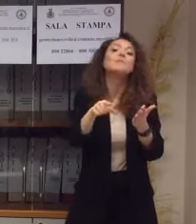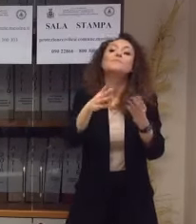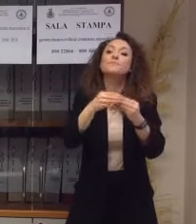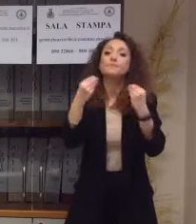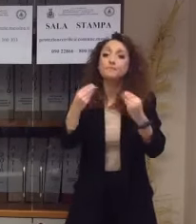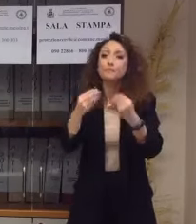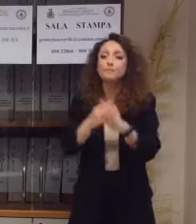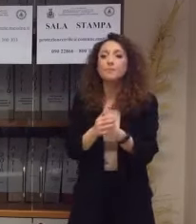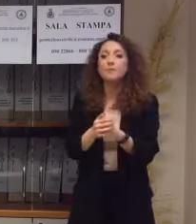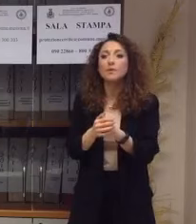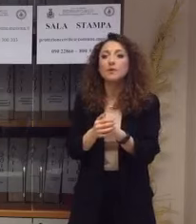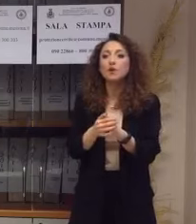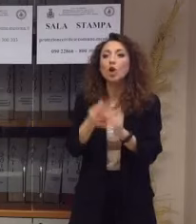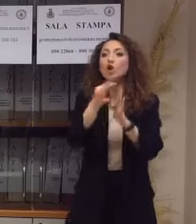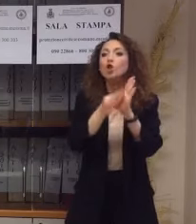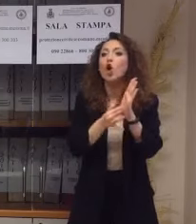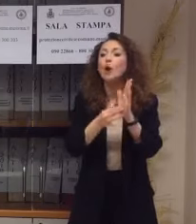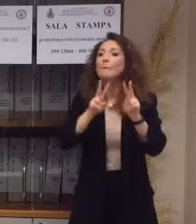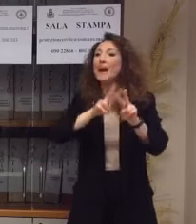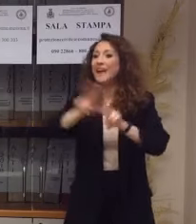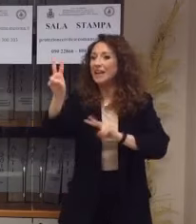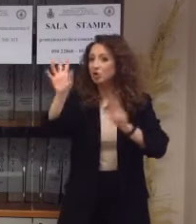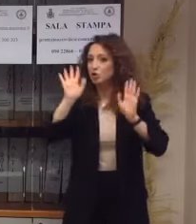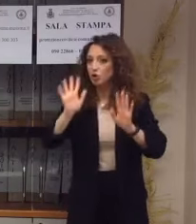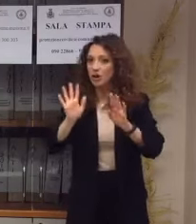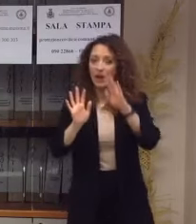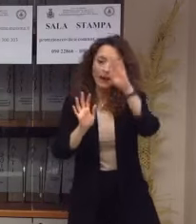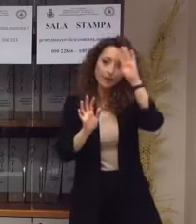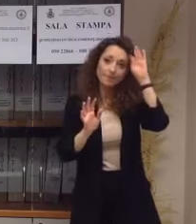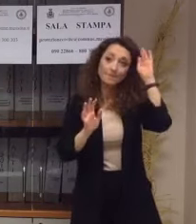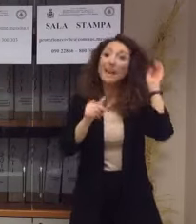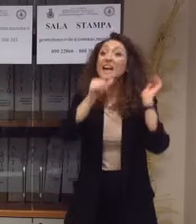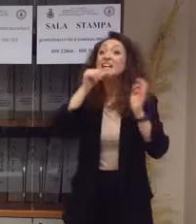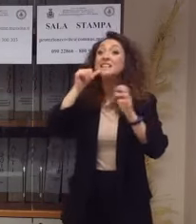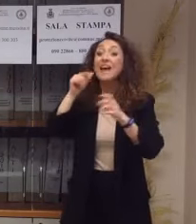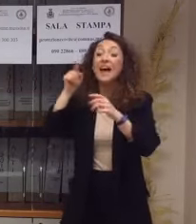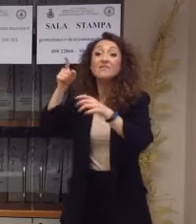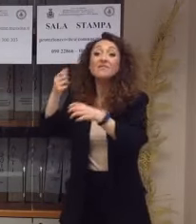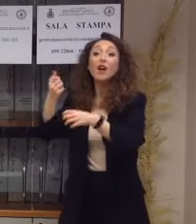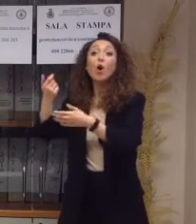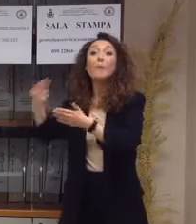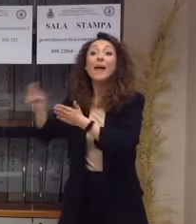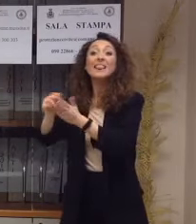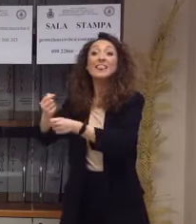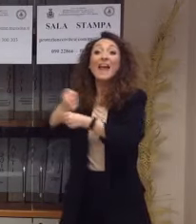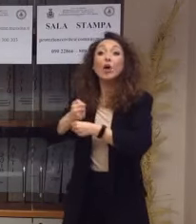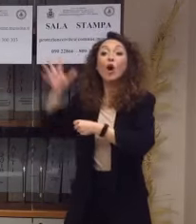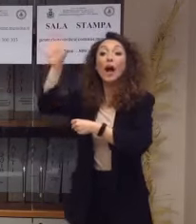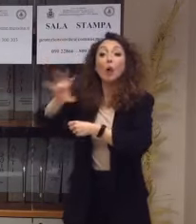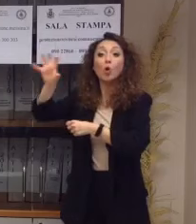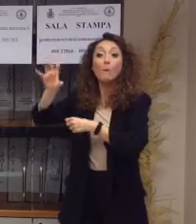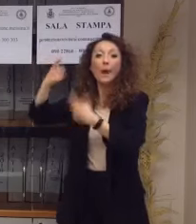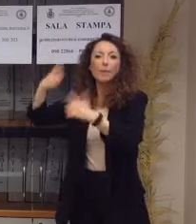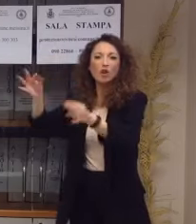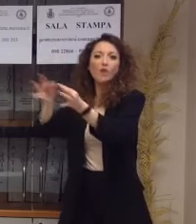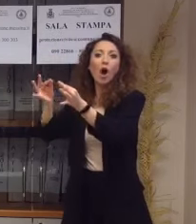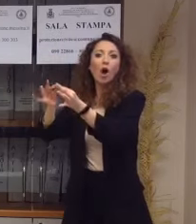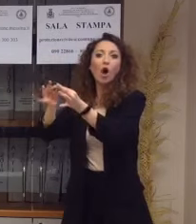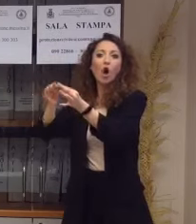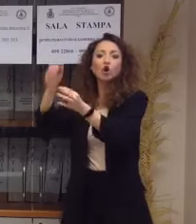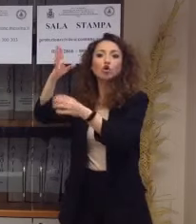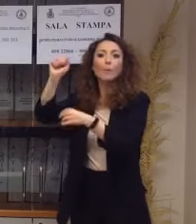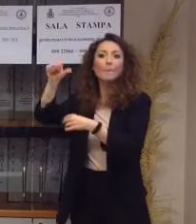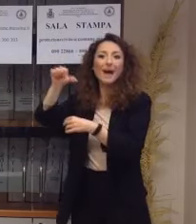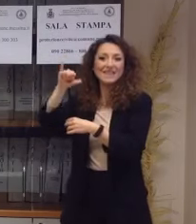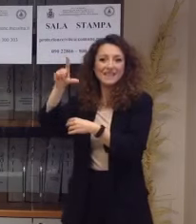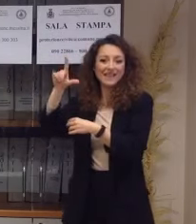deroga europea, perché ovviamente qui entriamo nei discorsi degli accordi di Basilea, e magari prendiamo almeno